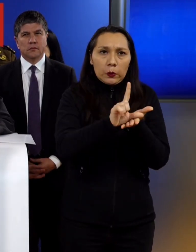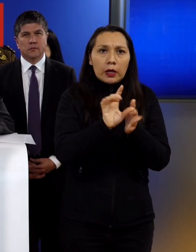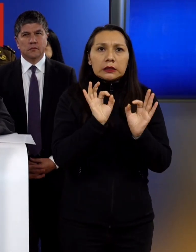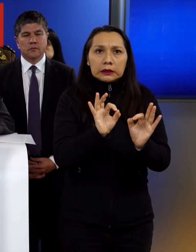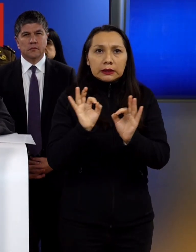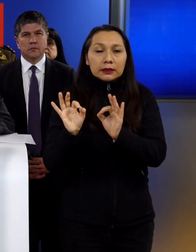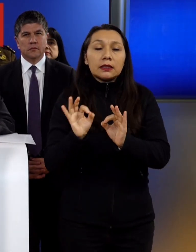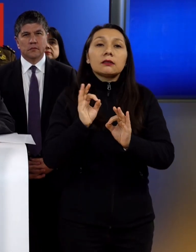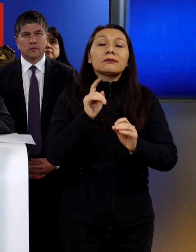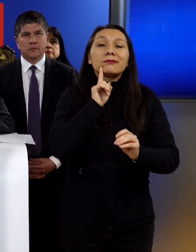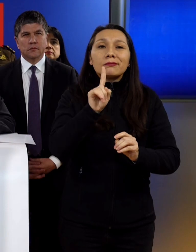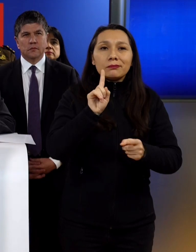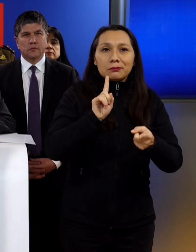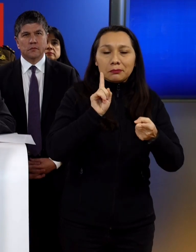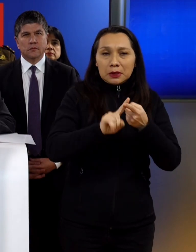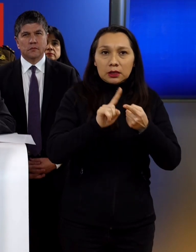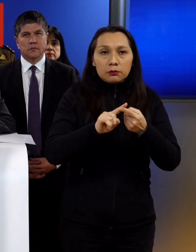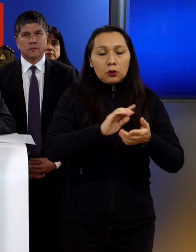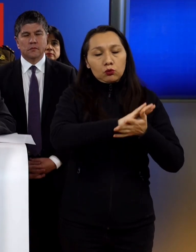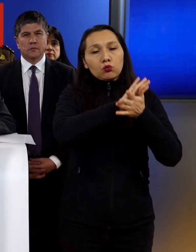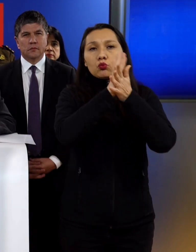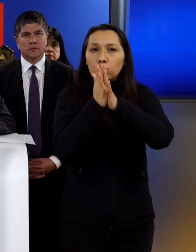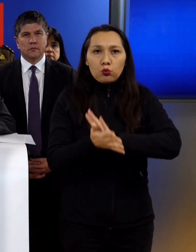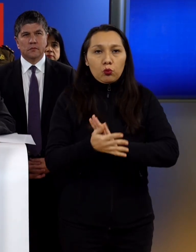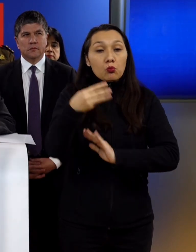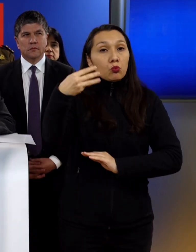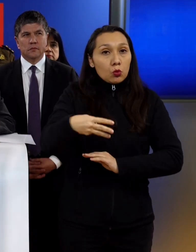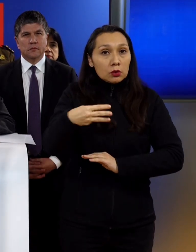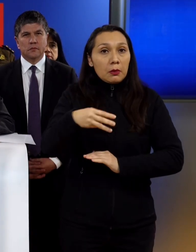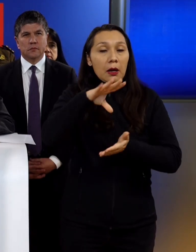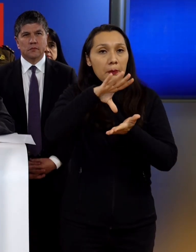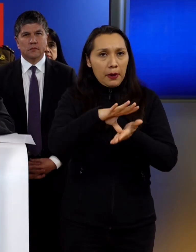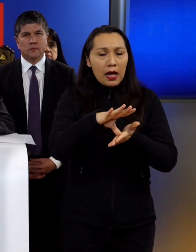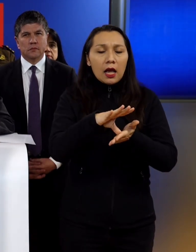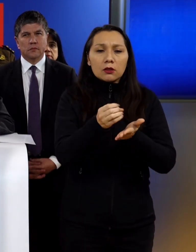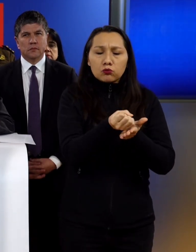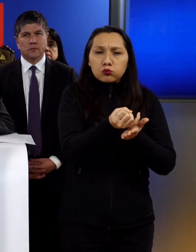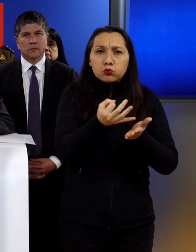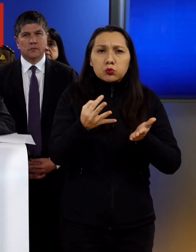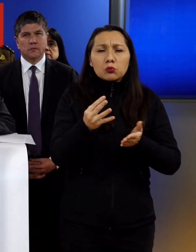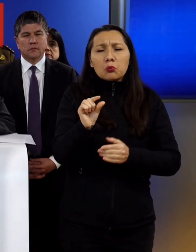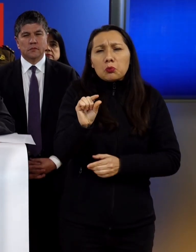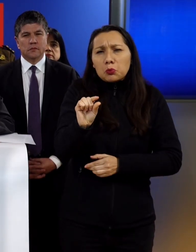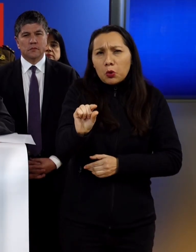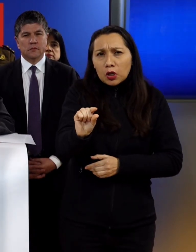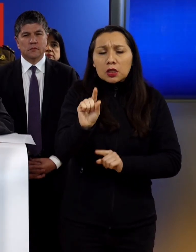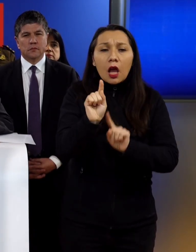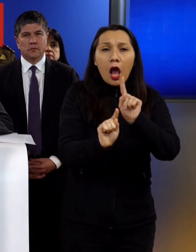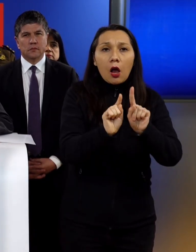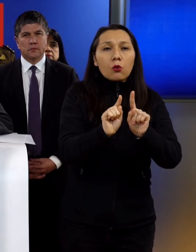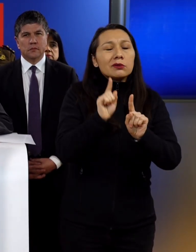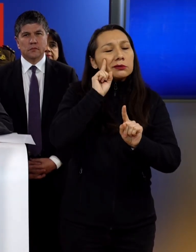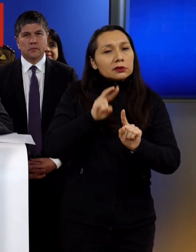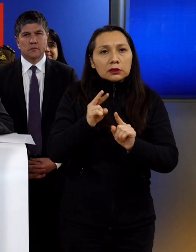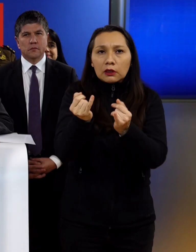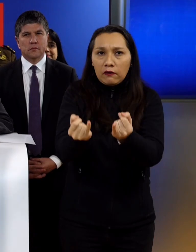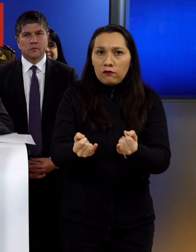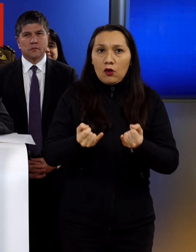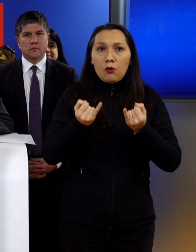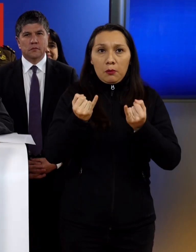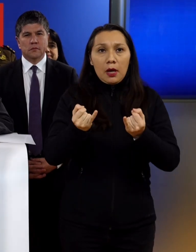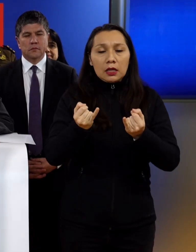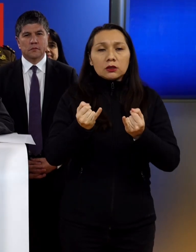han participado la prácticamente totalidad de los municipios del país, solo un número muy pequeñito no dio cuenta,